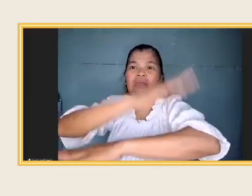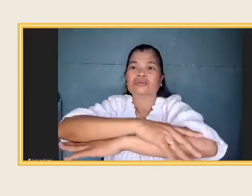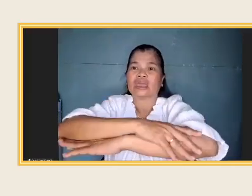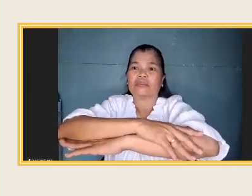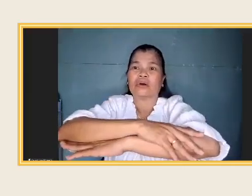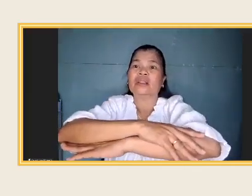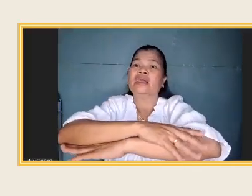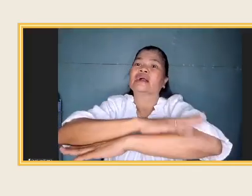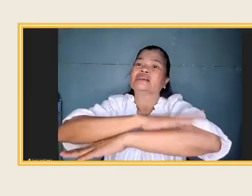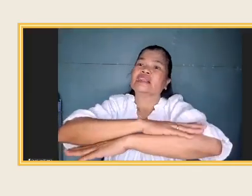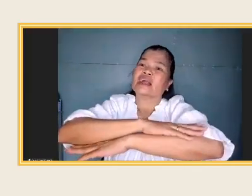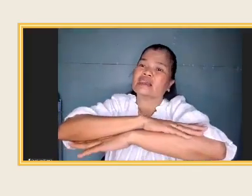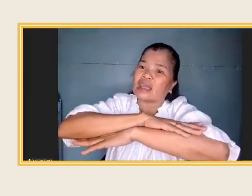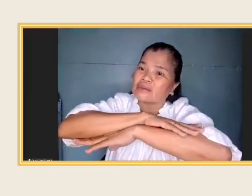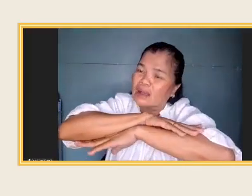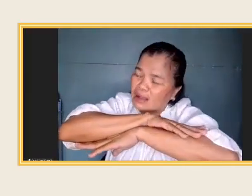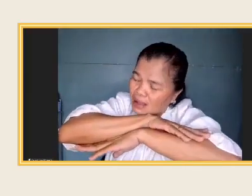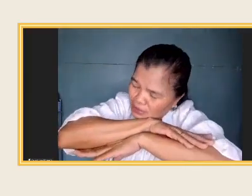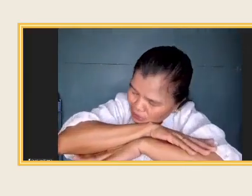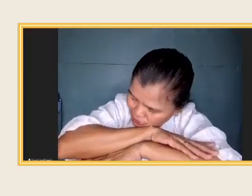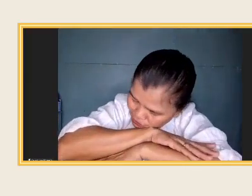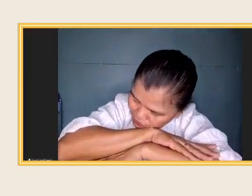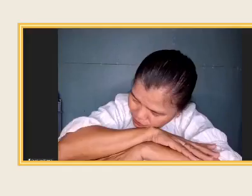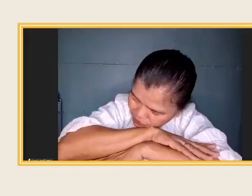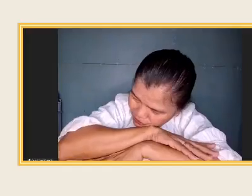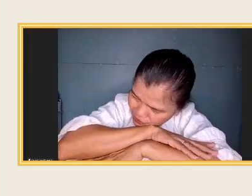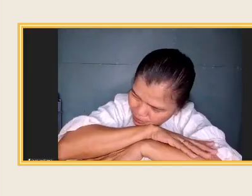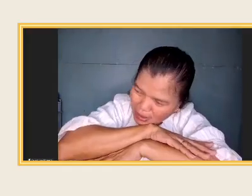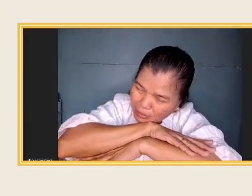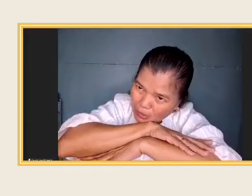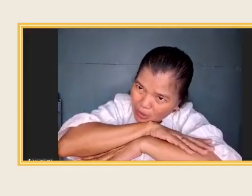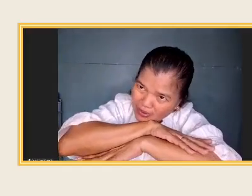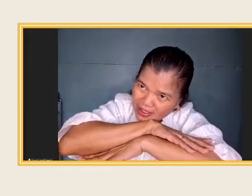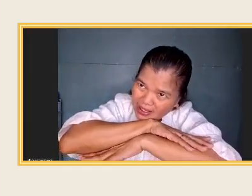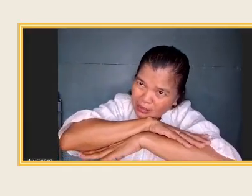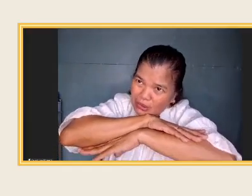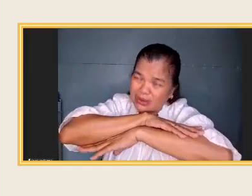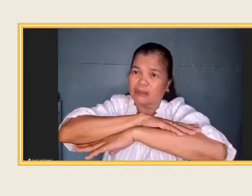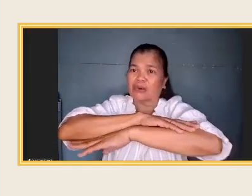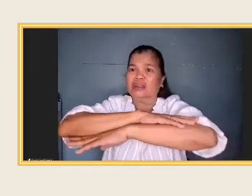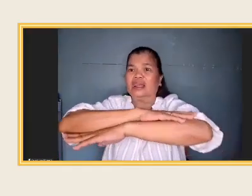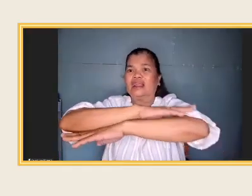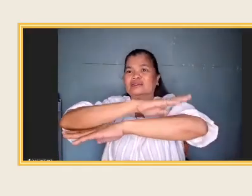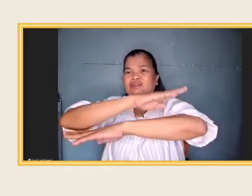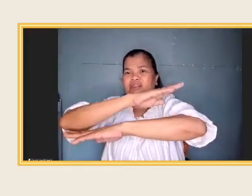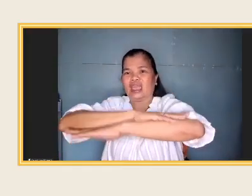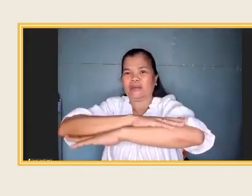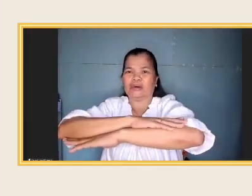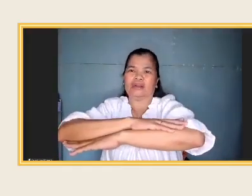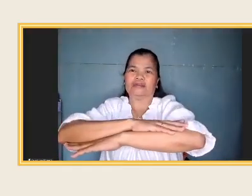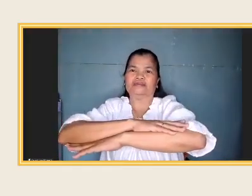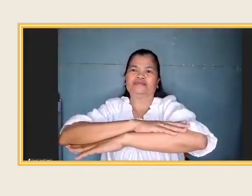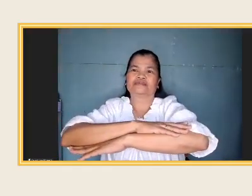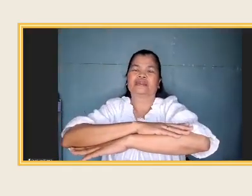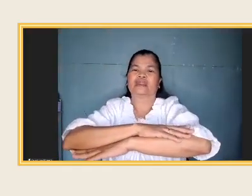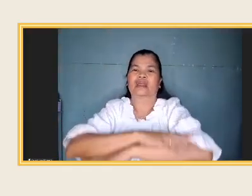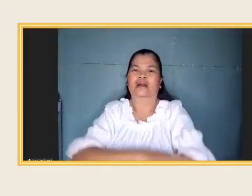Ba't ganyan yung table? Kasi lagi tayong nakaganon. Pag boring na, bored ka na. So,